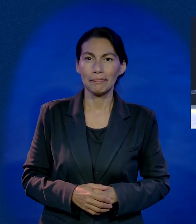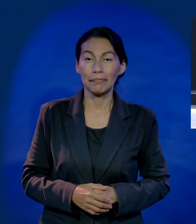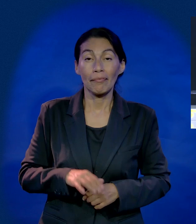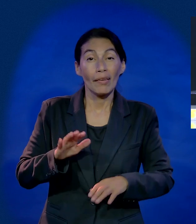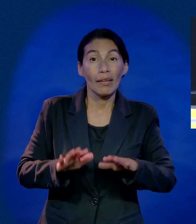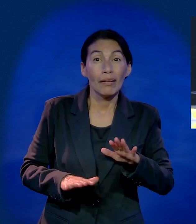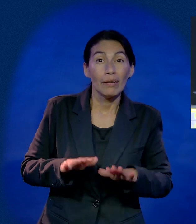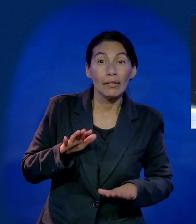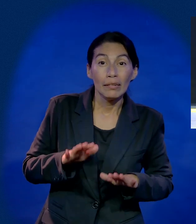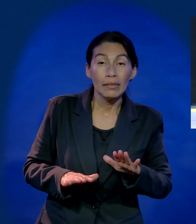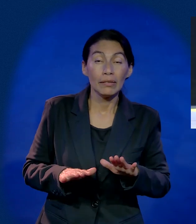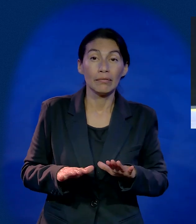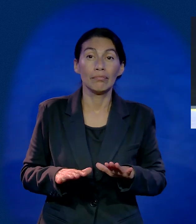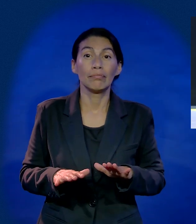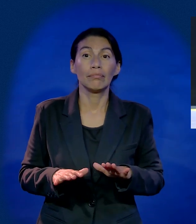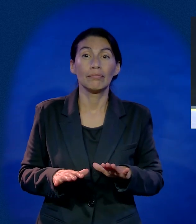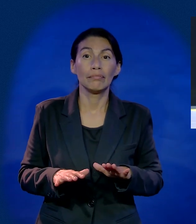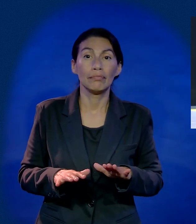Miren,